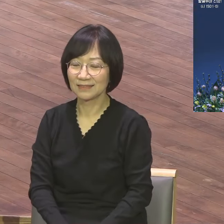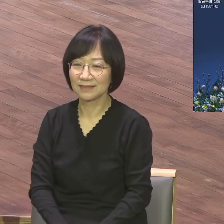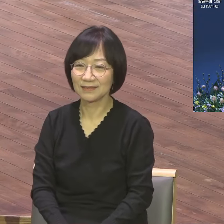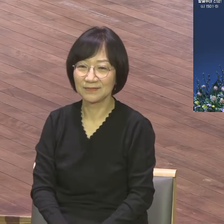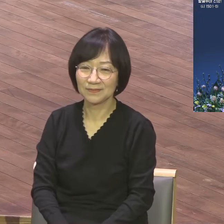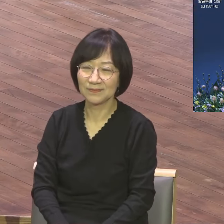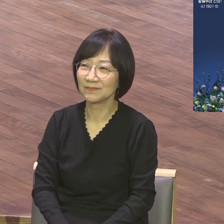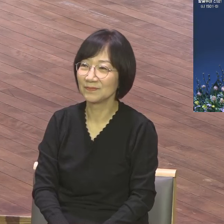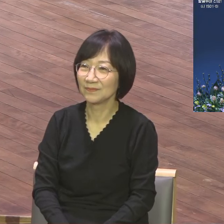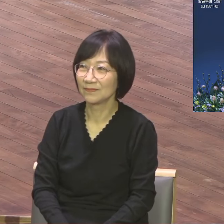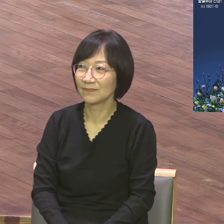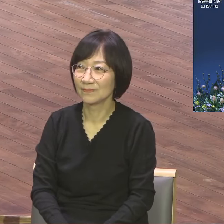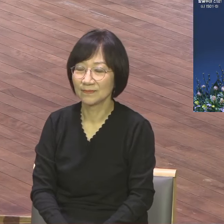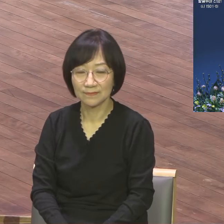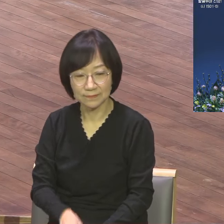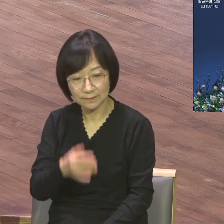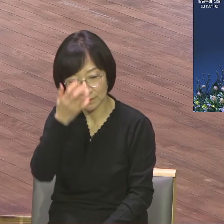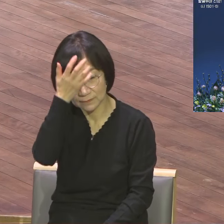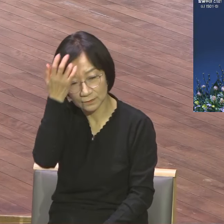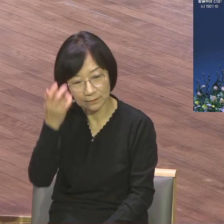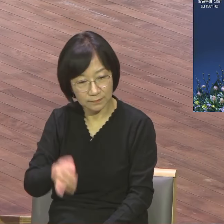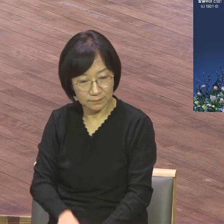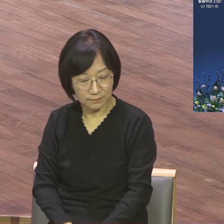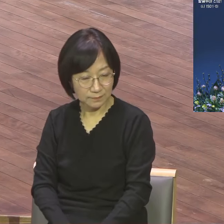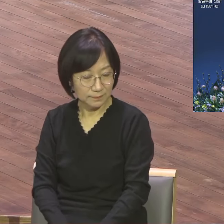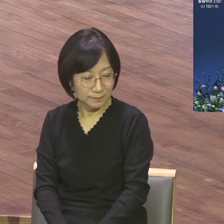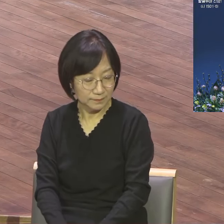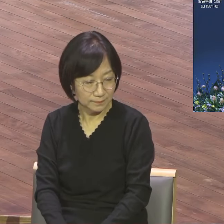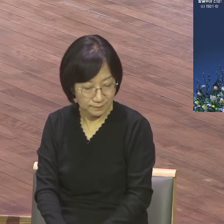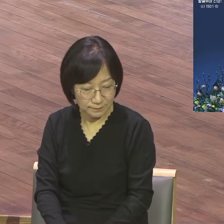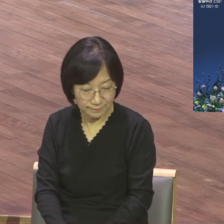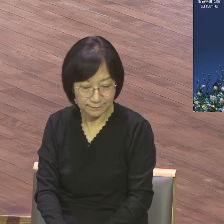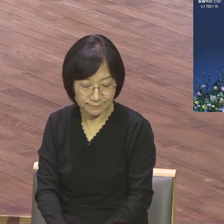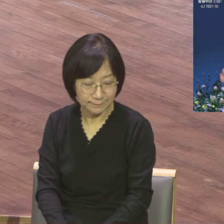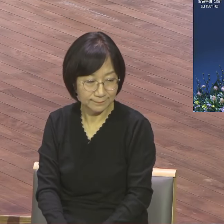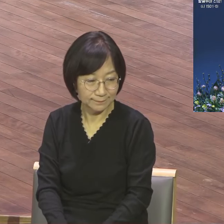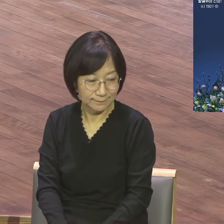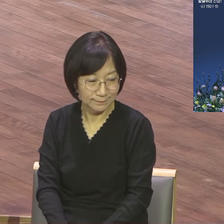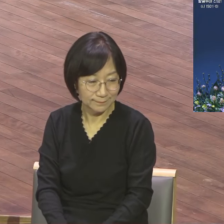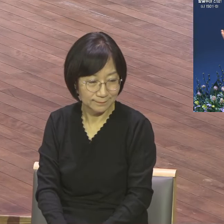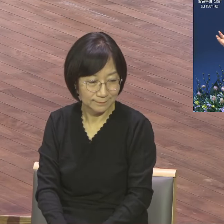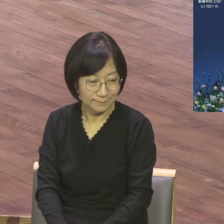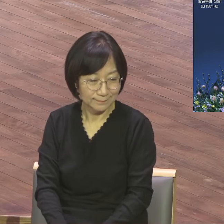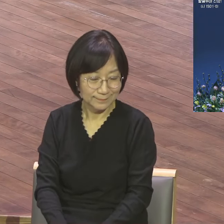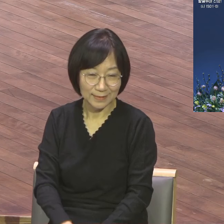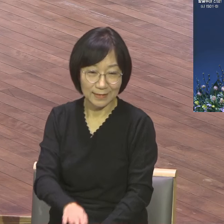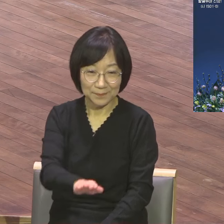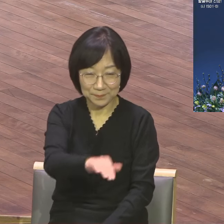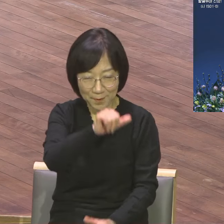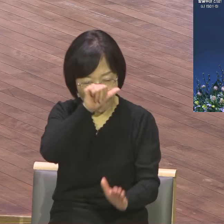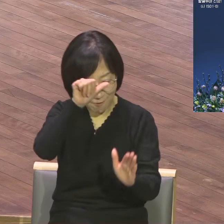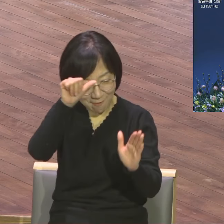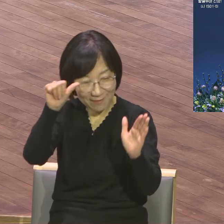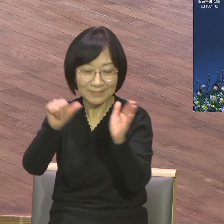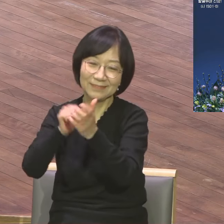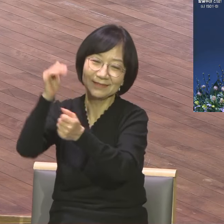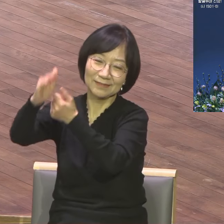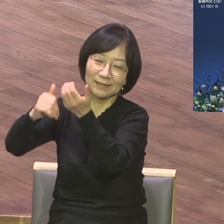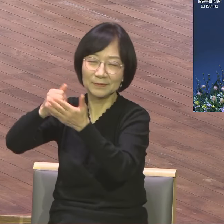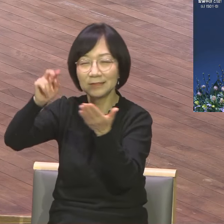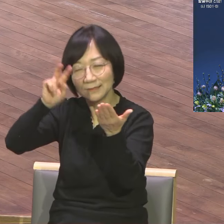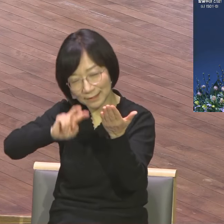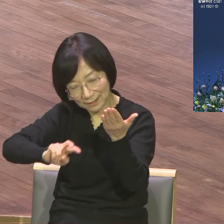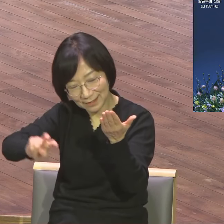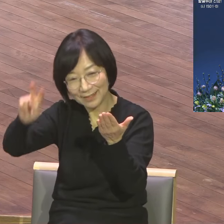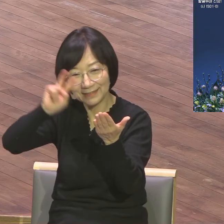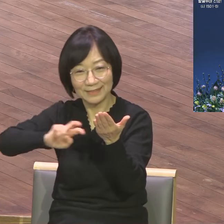우리 만들었으니까 원래 창조 원리대로 만드는 거죠. 평생을 하는 찬양. 요한계시록 4장과 5장에